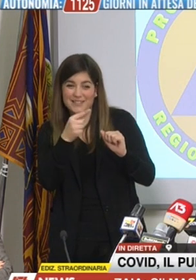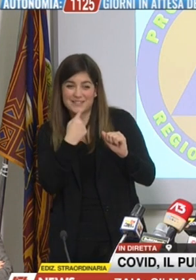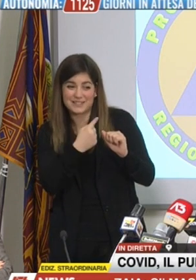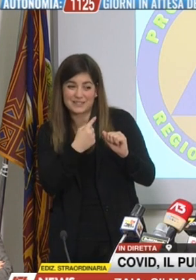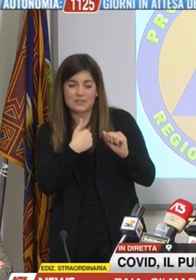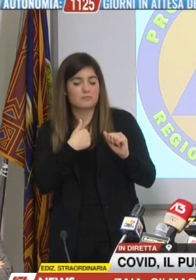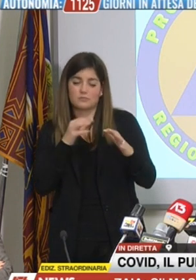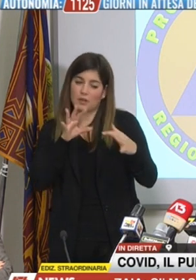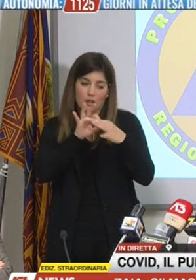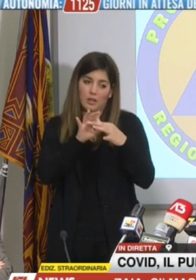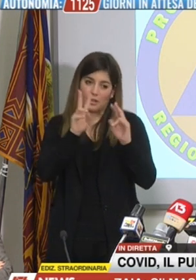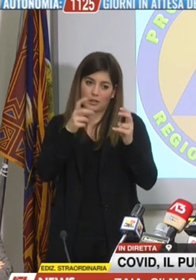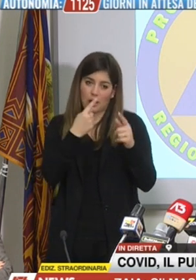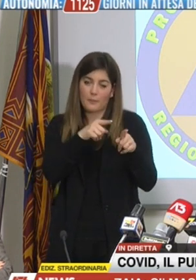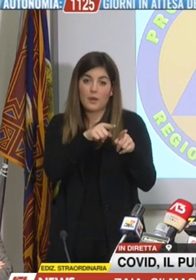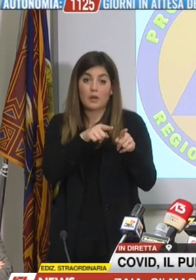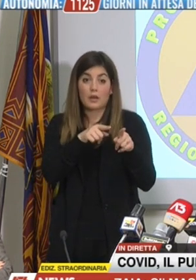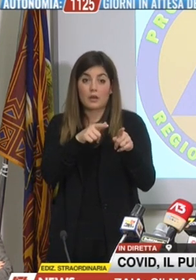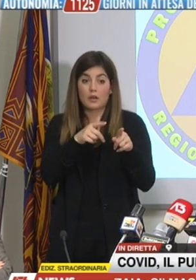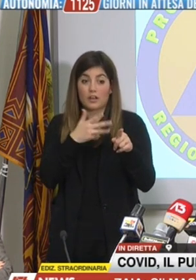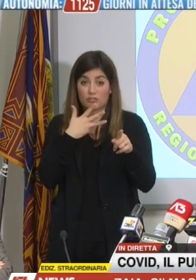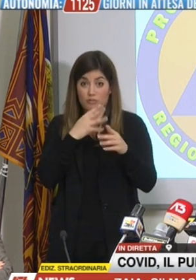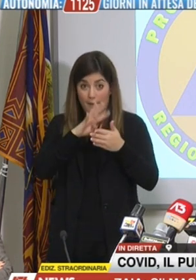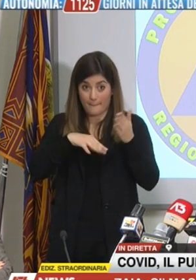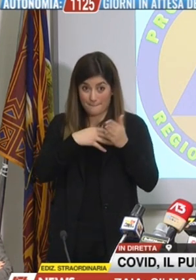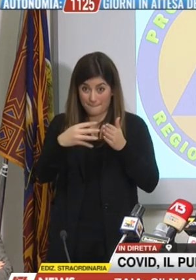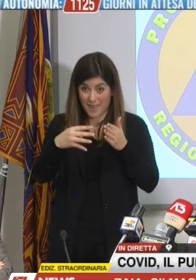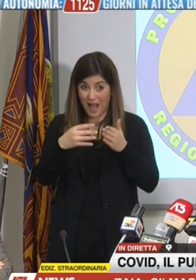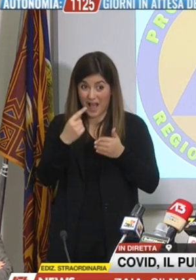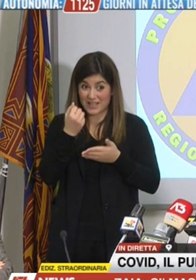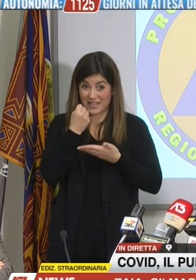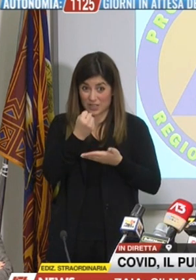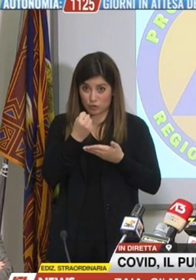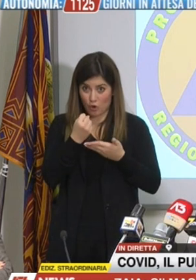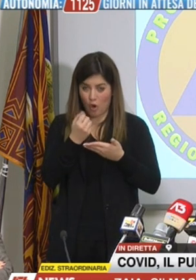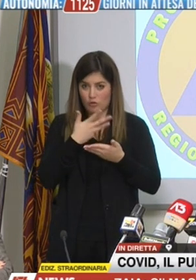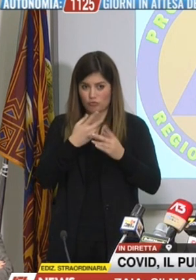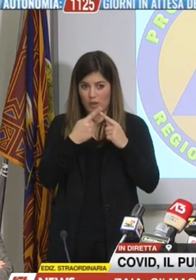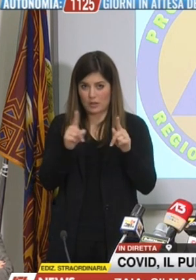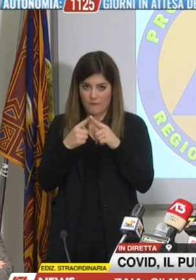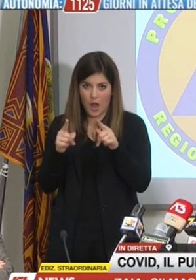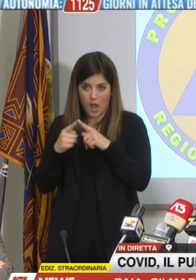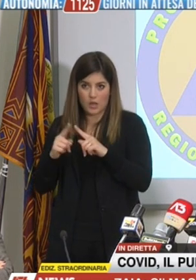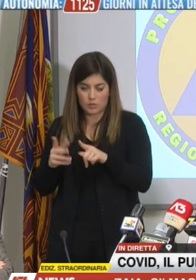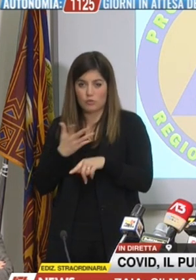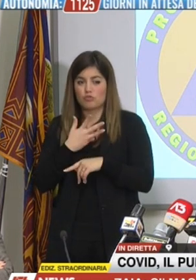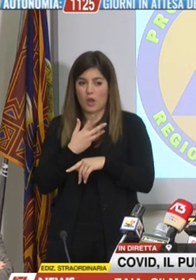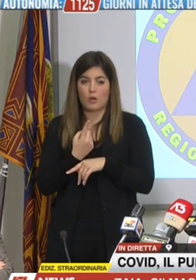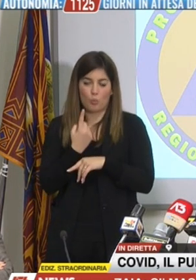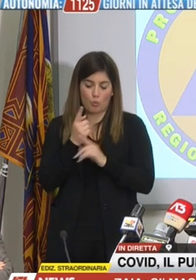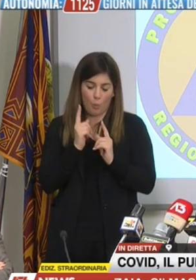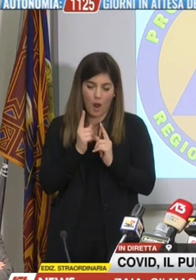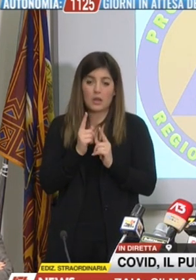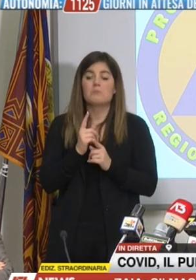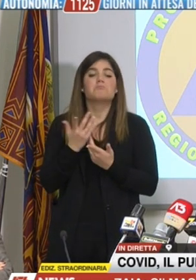vuoi. Sempre su questo tema, però sono diversi i piani dei ristori, Presidente, certo. Lei lo sa benissimo. Uno è Zaia fa